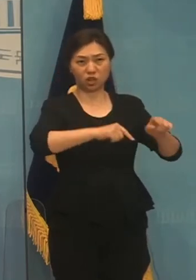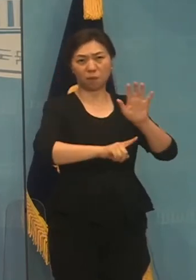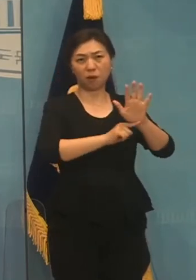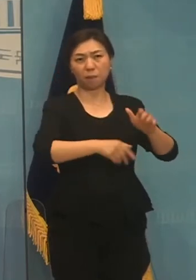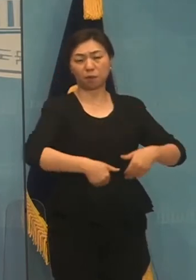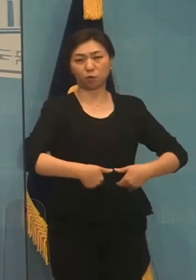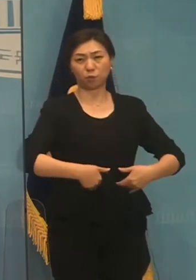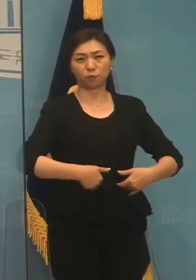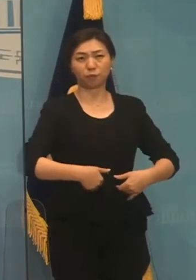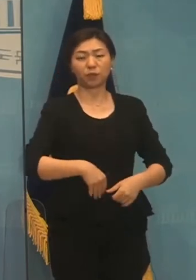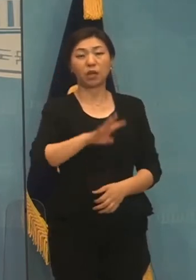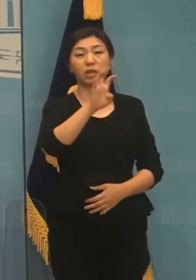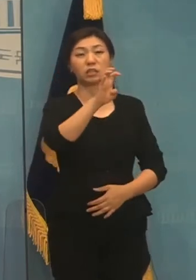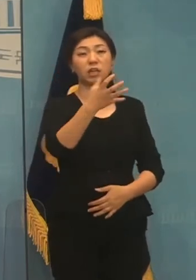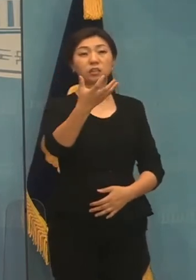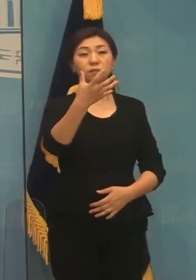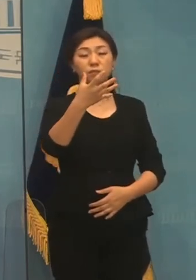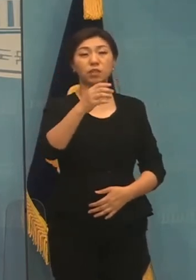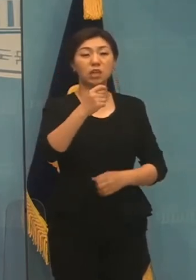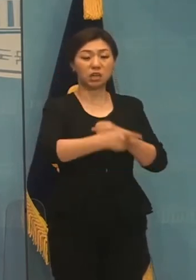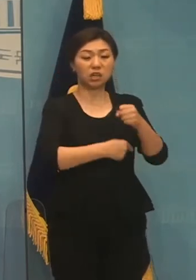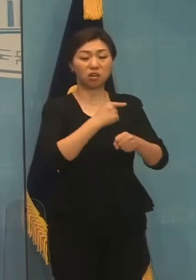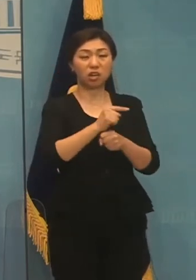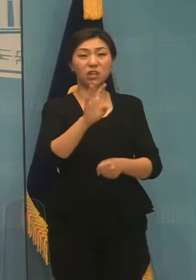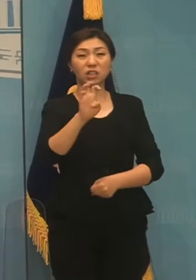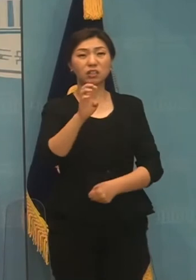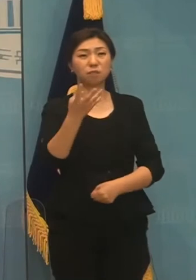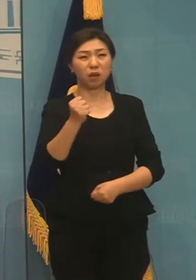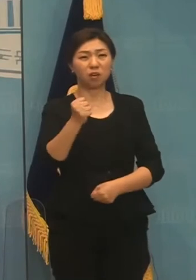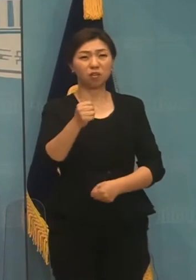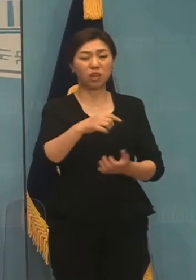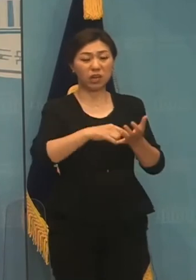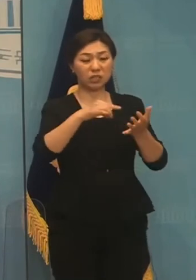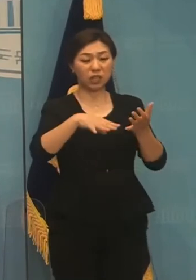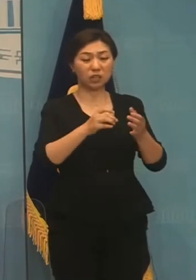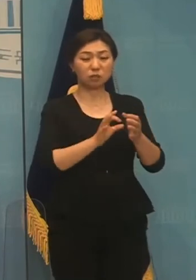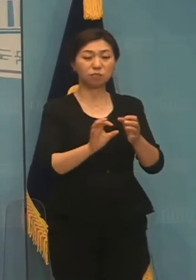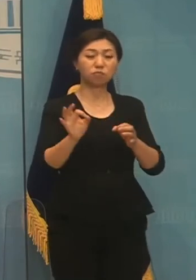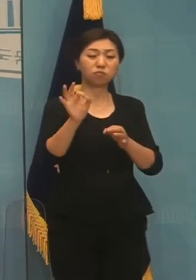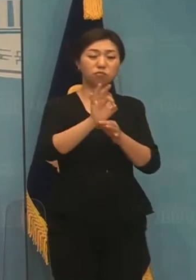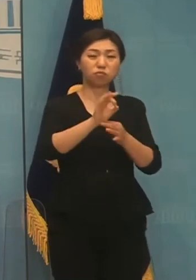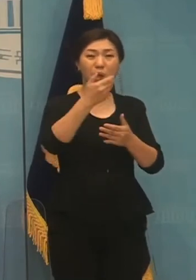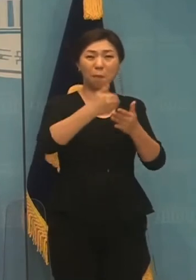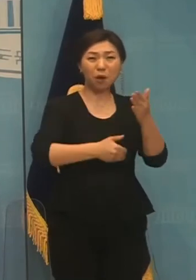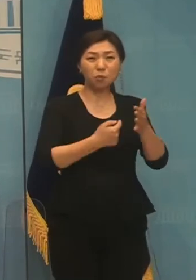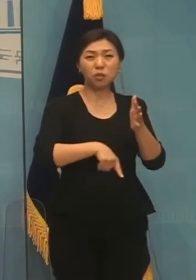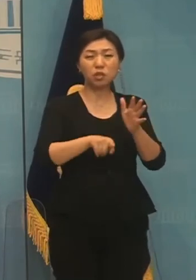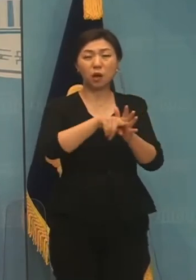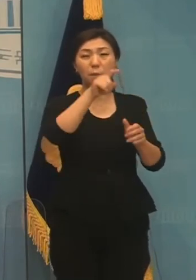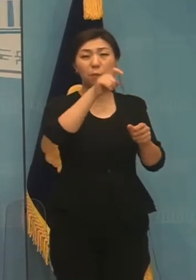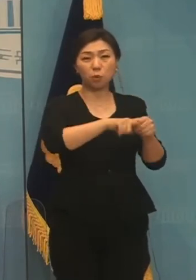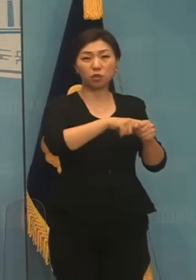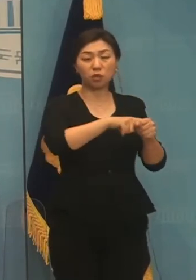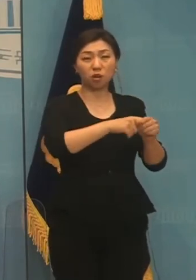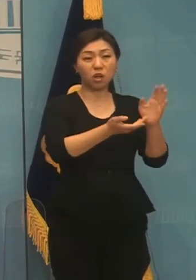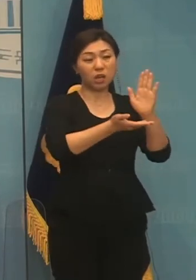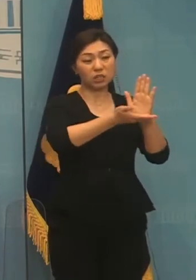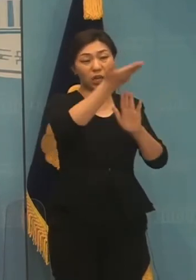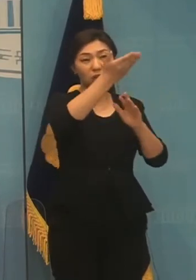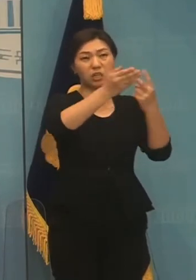연간 40만 원 오른 종부세를 깎아주려고 종부세 부과 대상을 상위